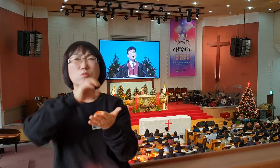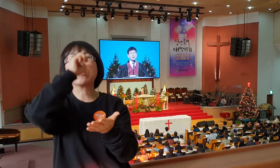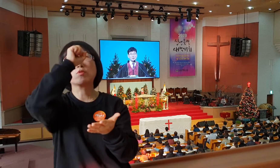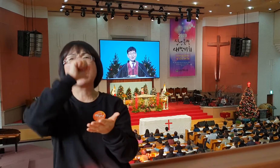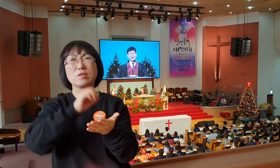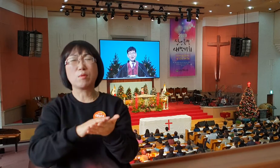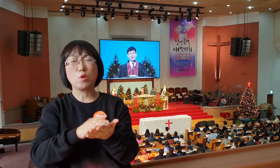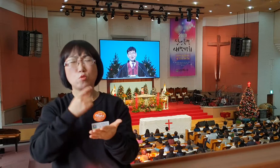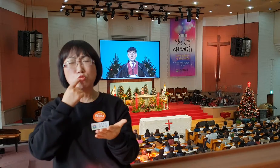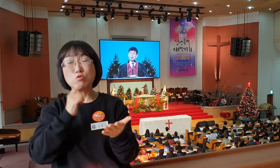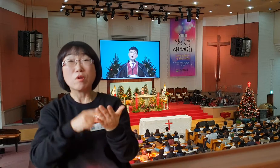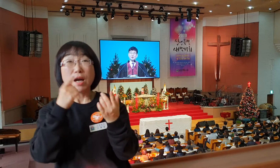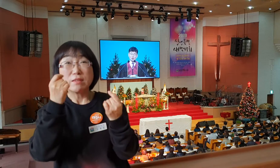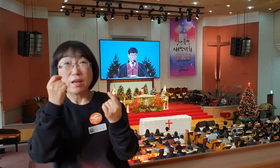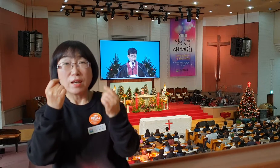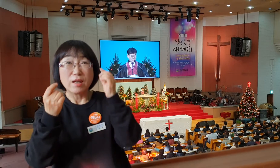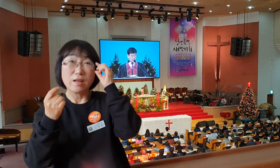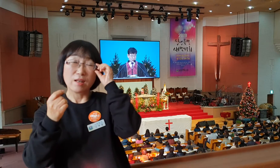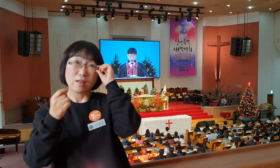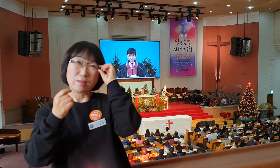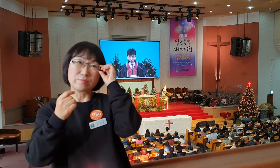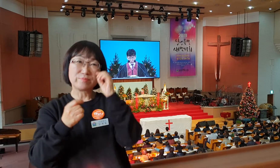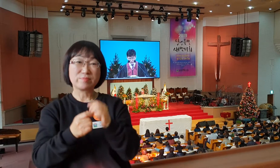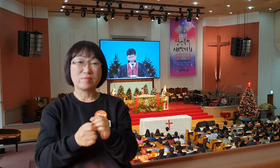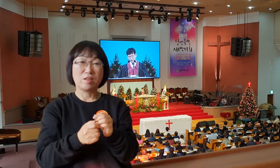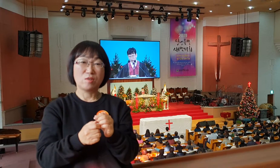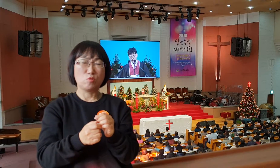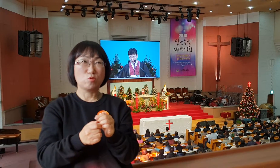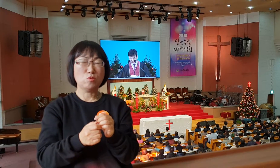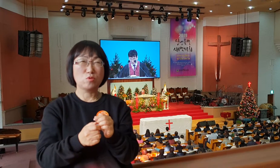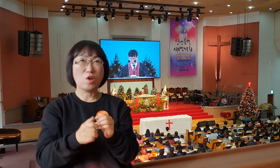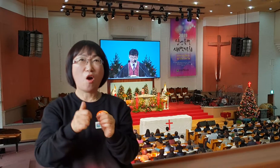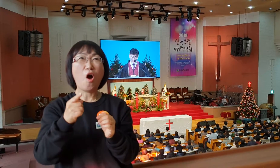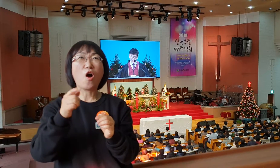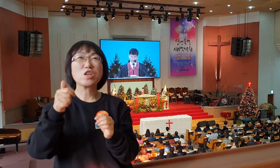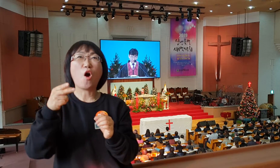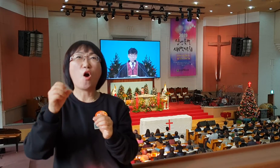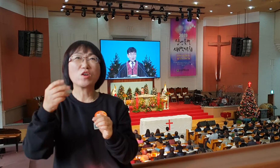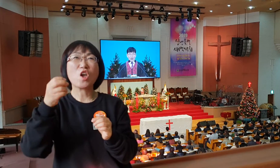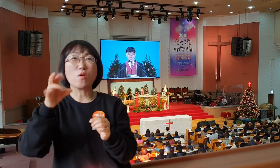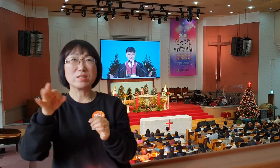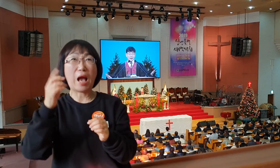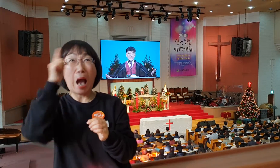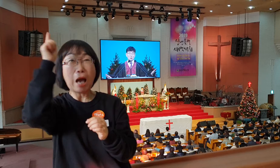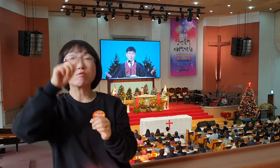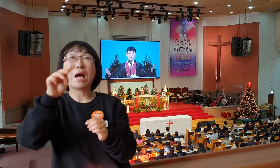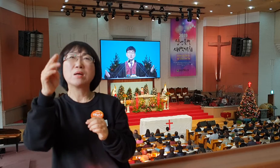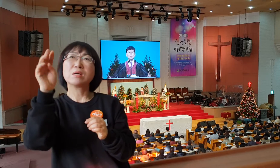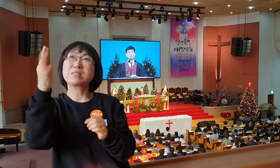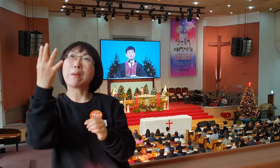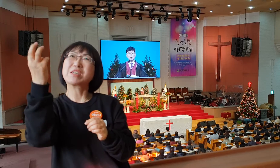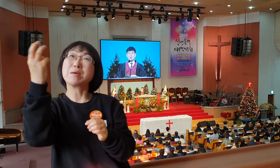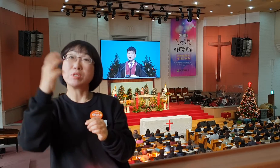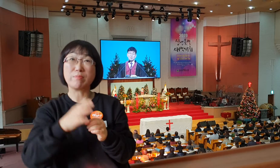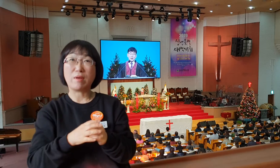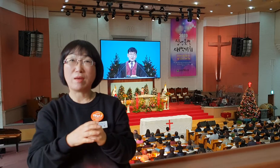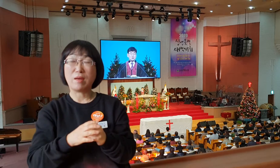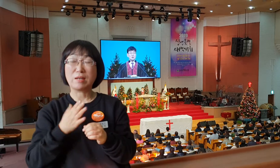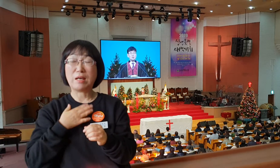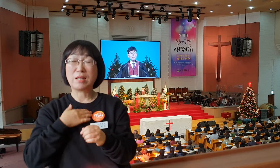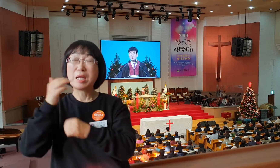얼마나 어렵습니까 쉬워요 누굴 보면 나는 허경영 IQ 430 이라는데 하나님 나에게 한 500 쯤 주실 수도 있고